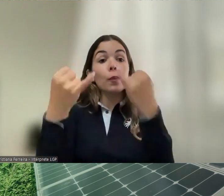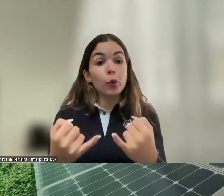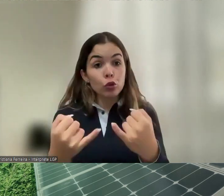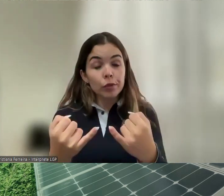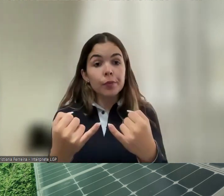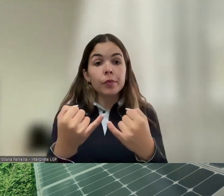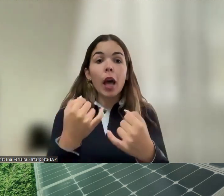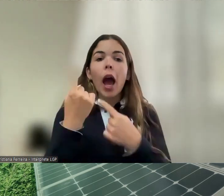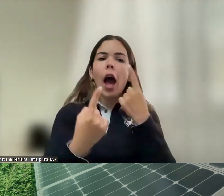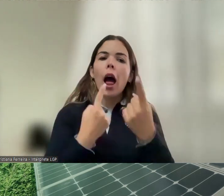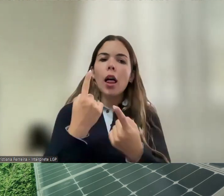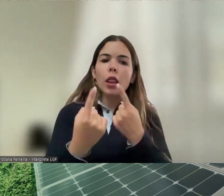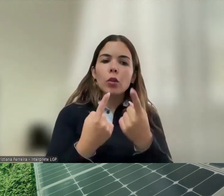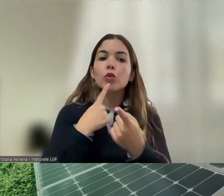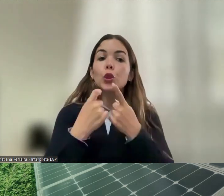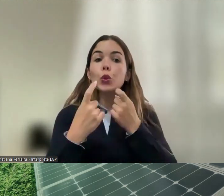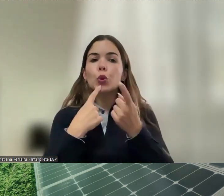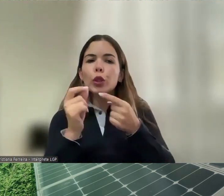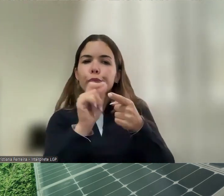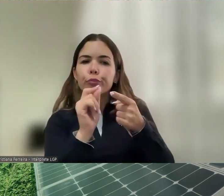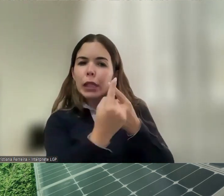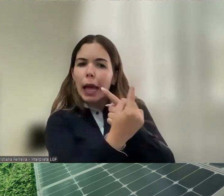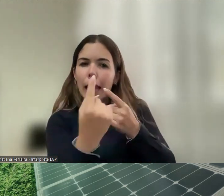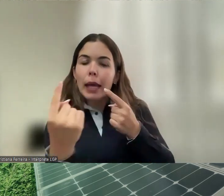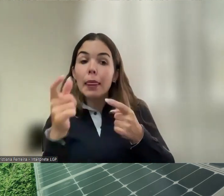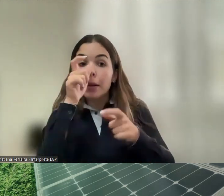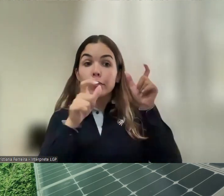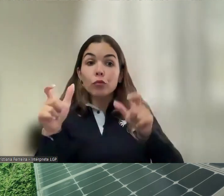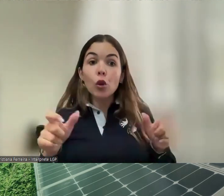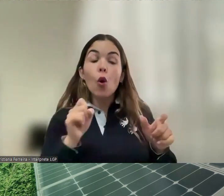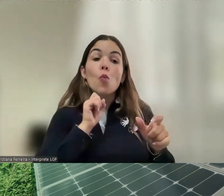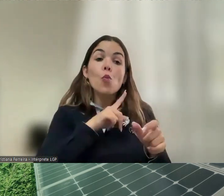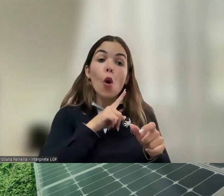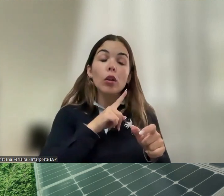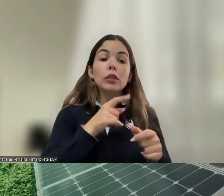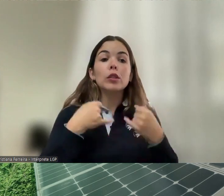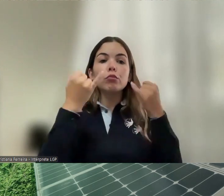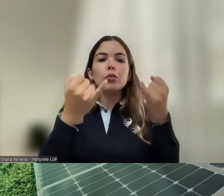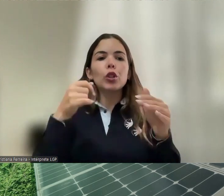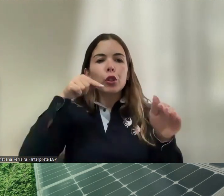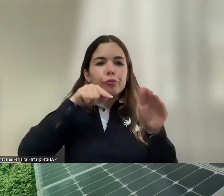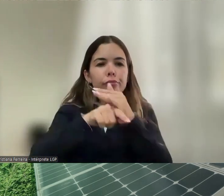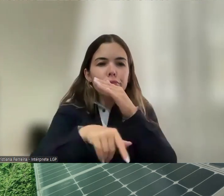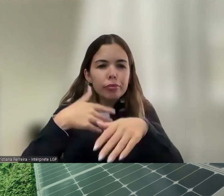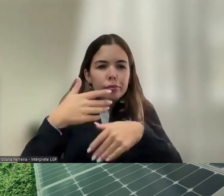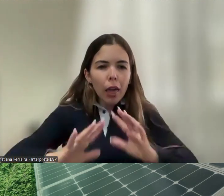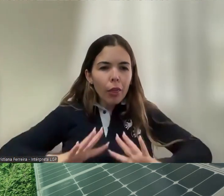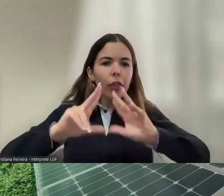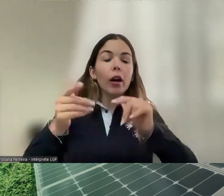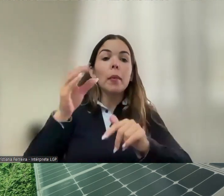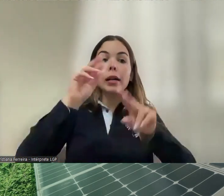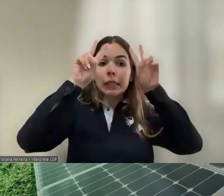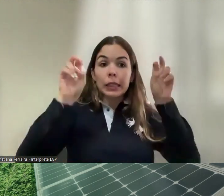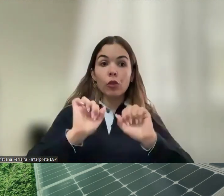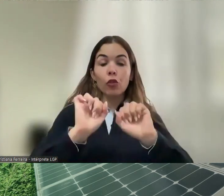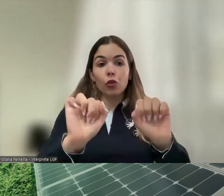faremos algumas perguntas específicas para cada orador, onde eles poderão então aprofundar os seus temas também nas suas áreas de